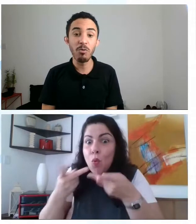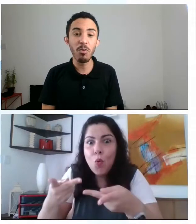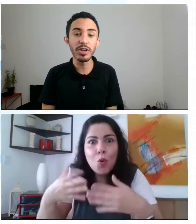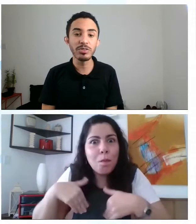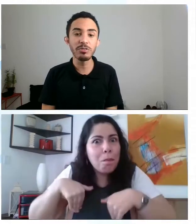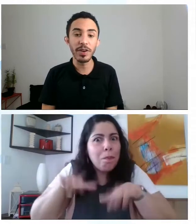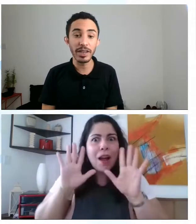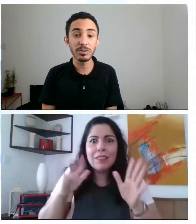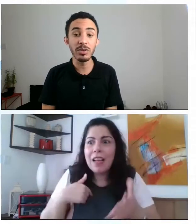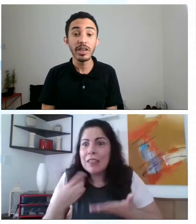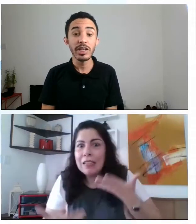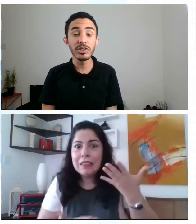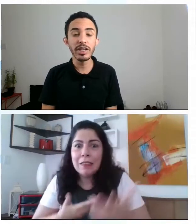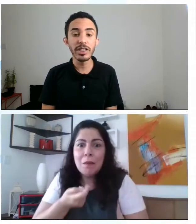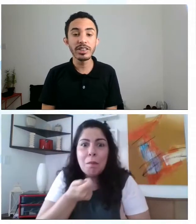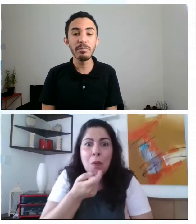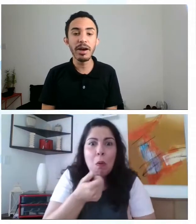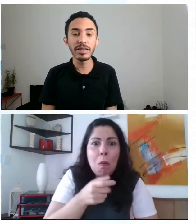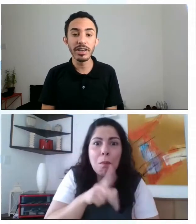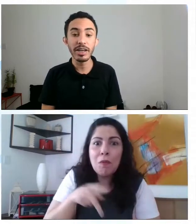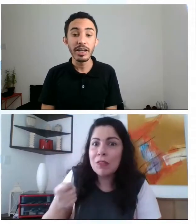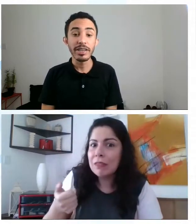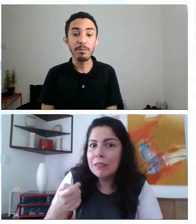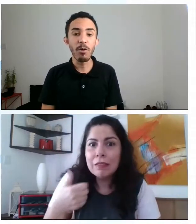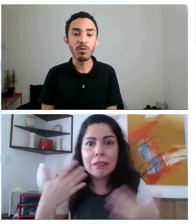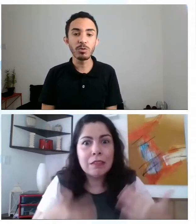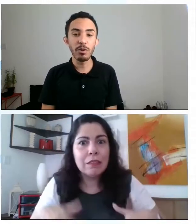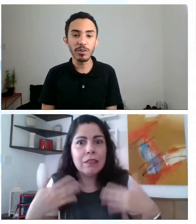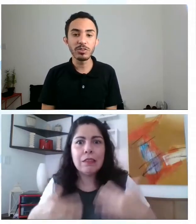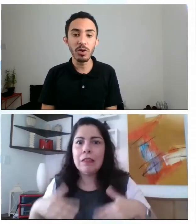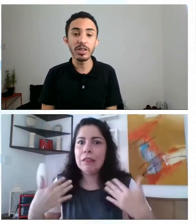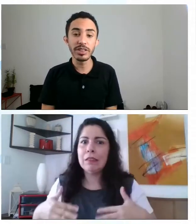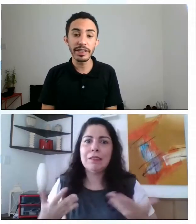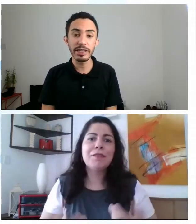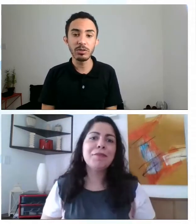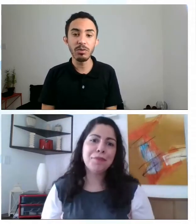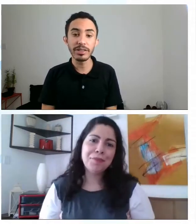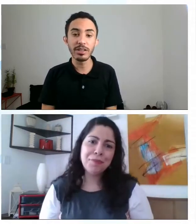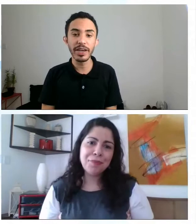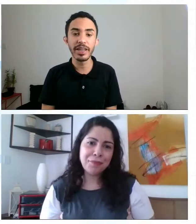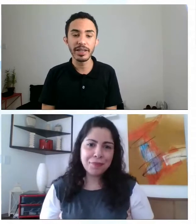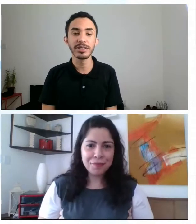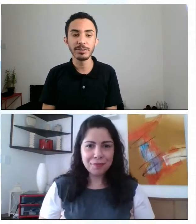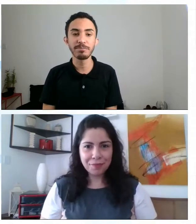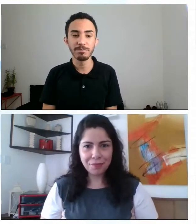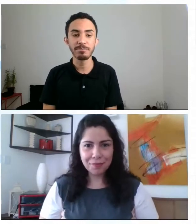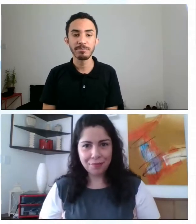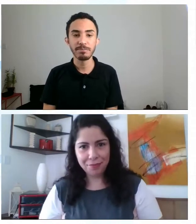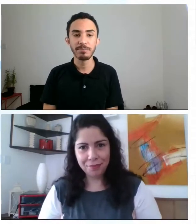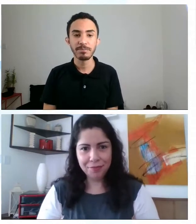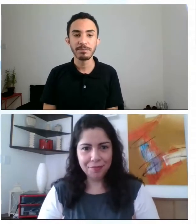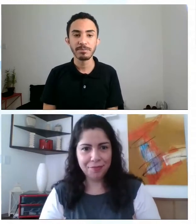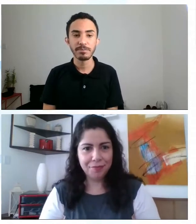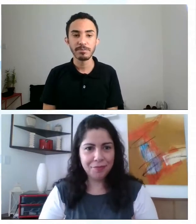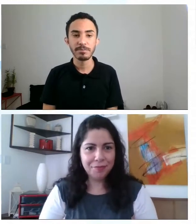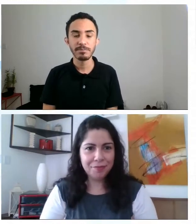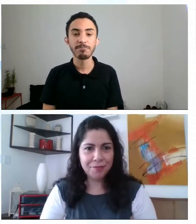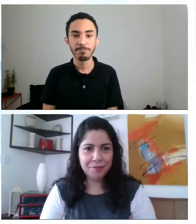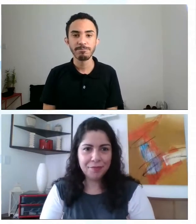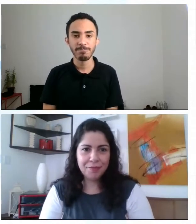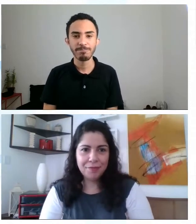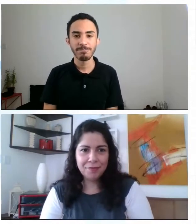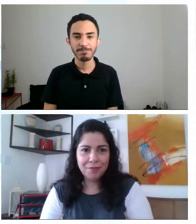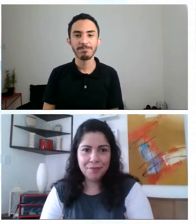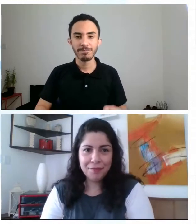ele é algo muito diverso e de grande demanda. E há poucos professores, né, que atuam nessa vertente. Então,